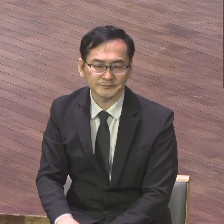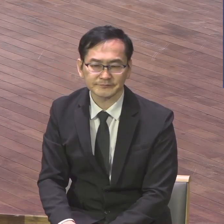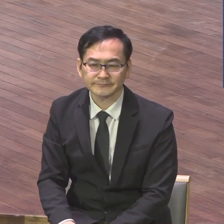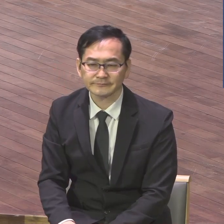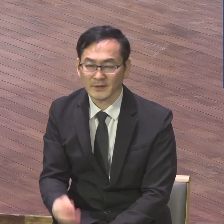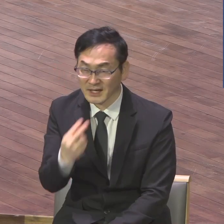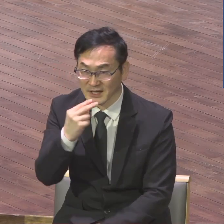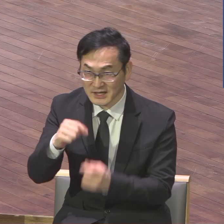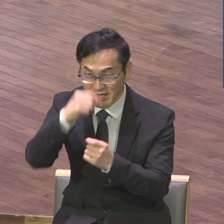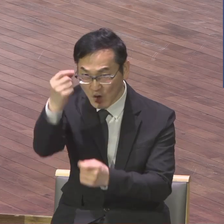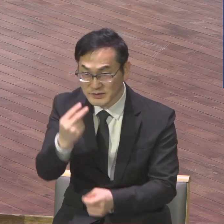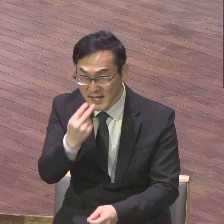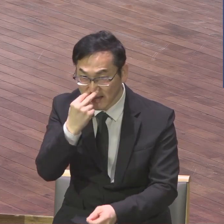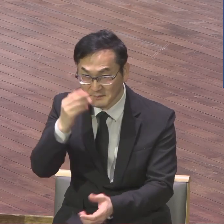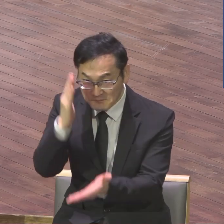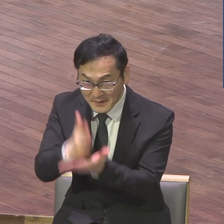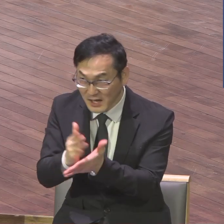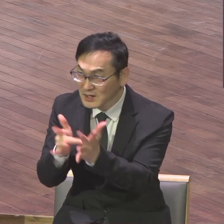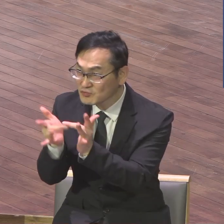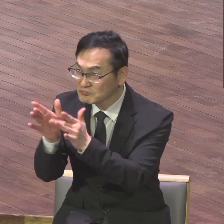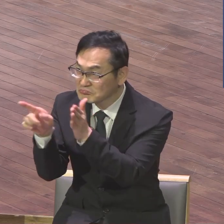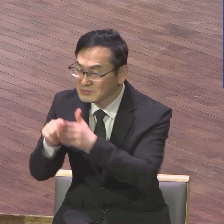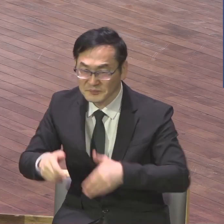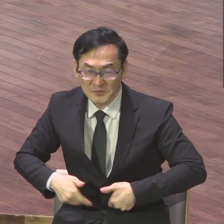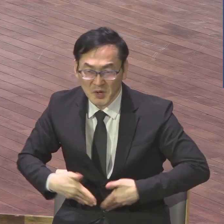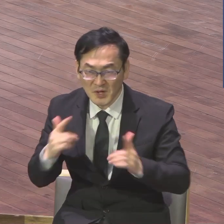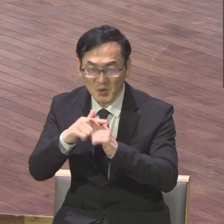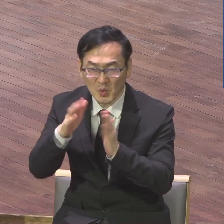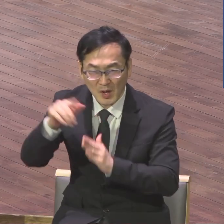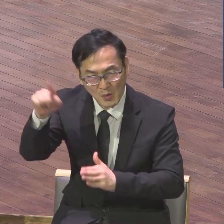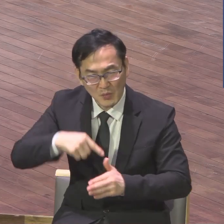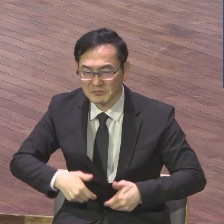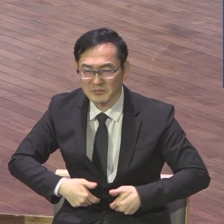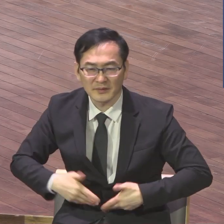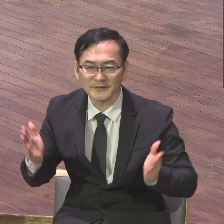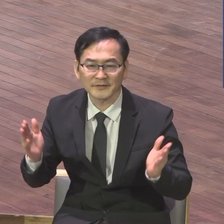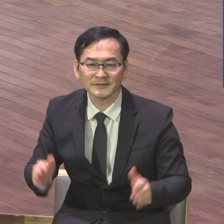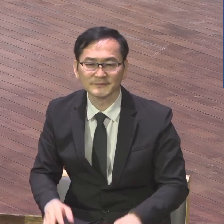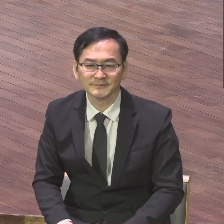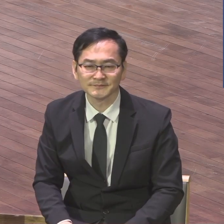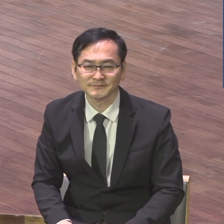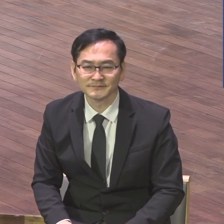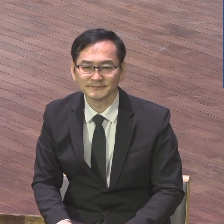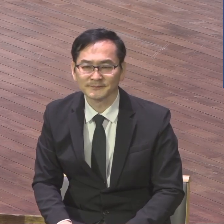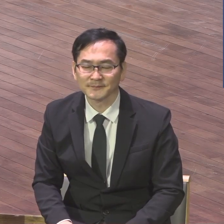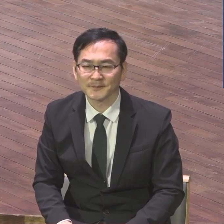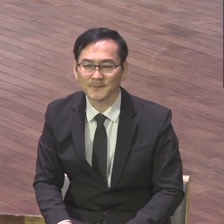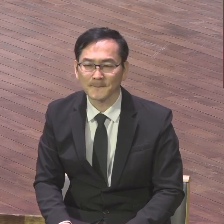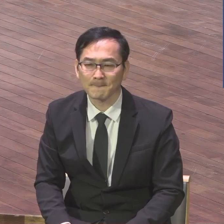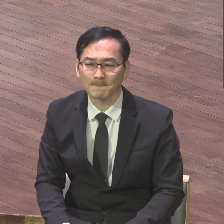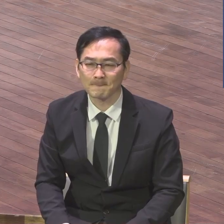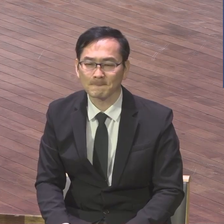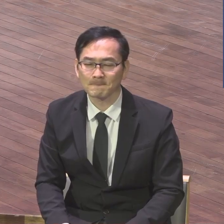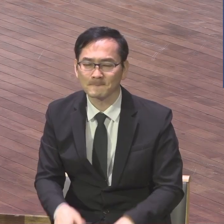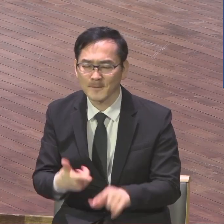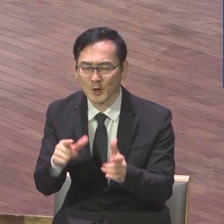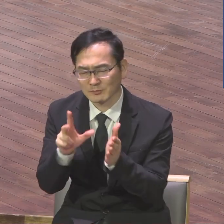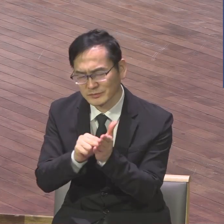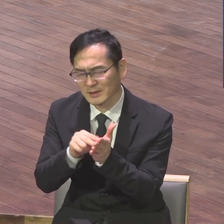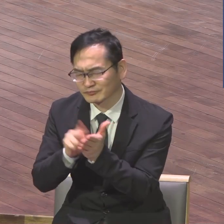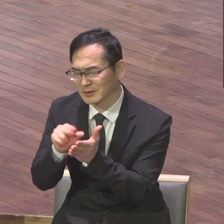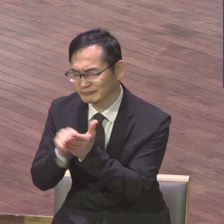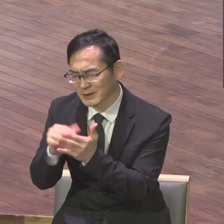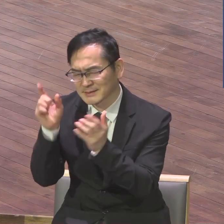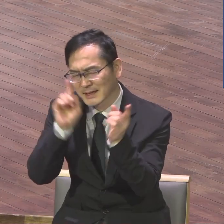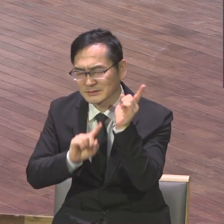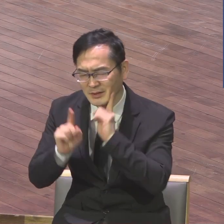영생이 없으면 우리는 예수 믿을 필요도 없고 교회할 필요도 없지요. 이런 문제 저런 문제 이런 일 저런 일 온갖